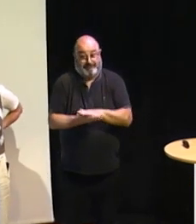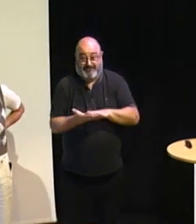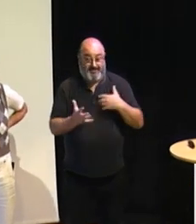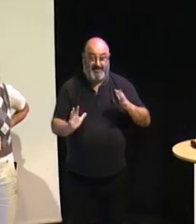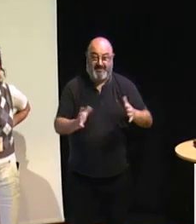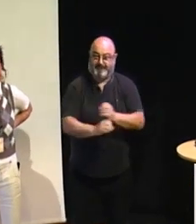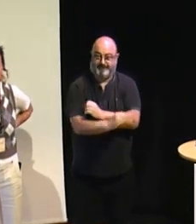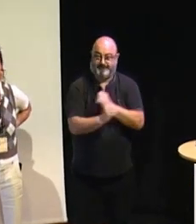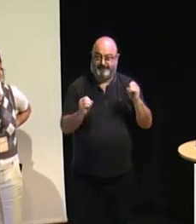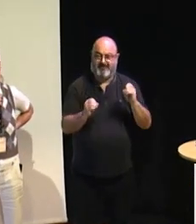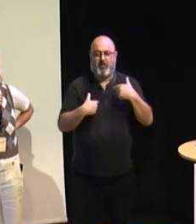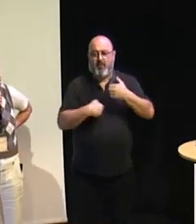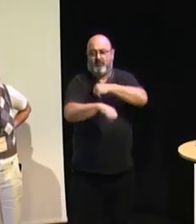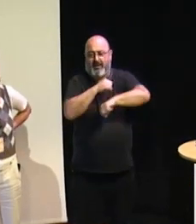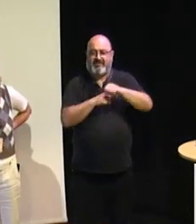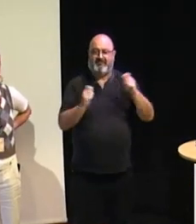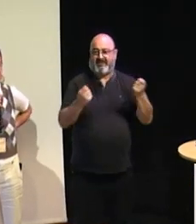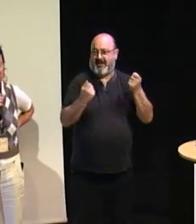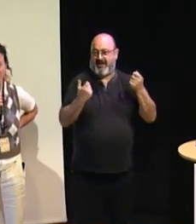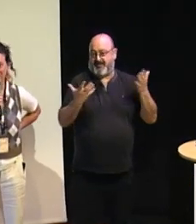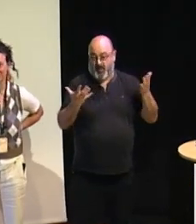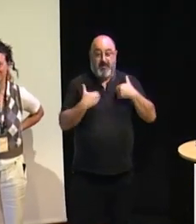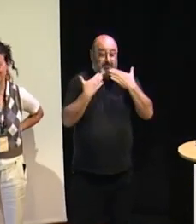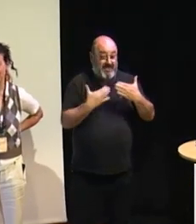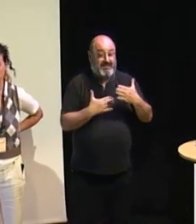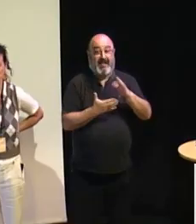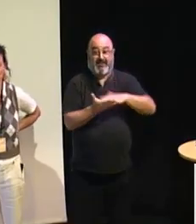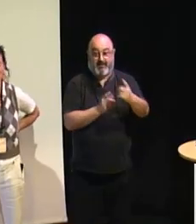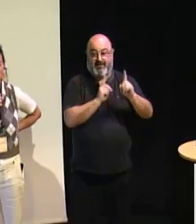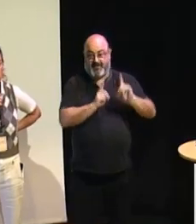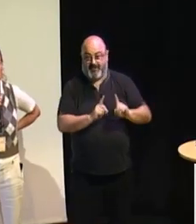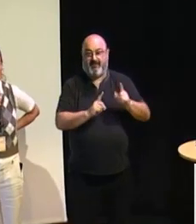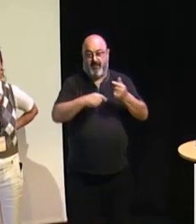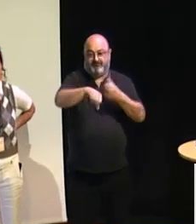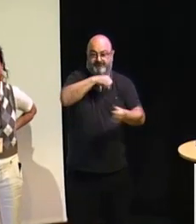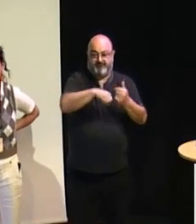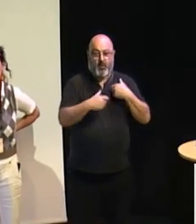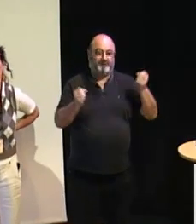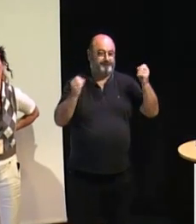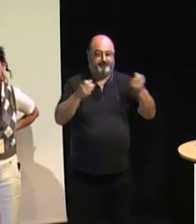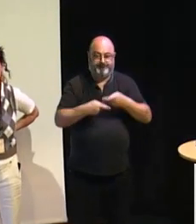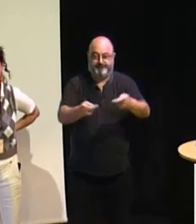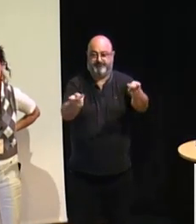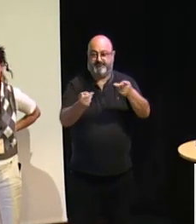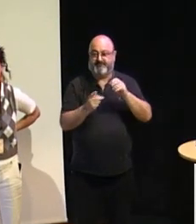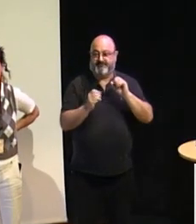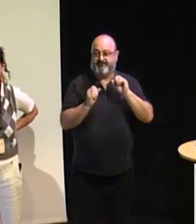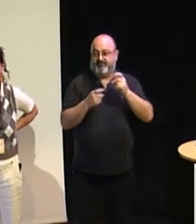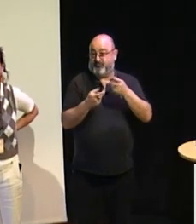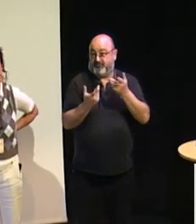signes française. Et donc, merci beaucoup aux interprètes qui sont là pour pouvoir me faire comprendre par une grande partie de la